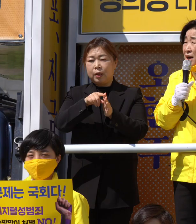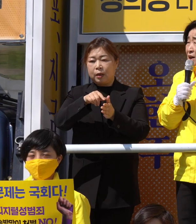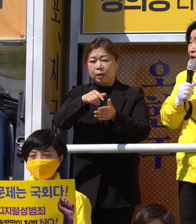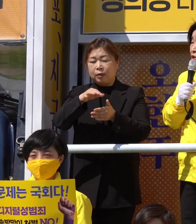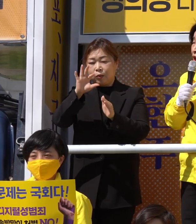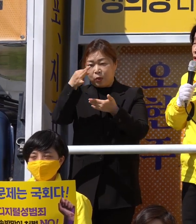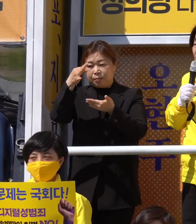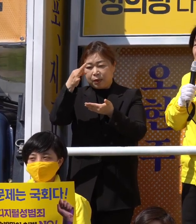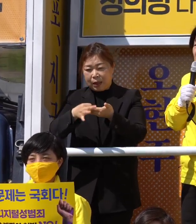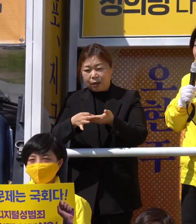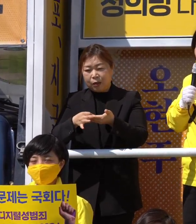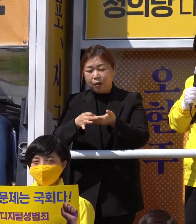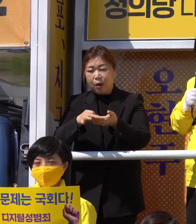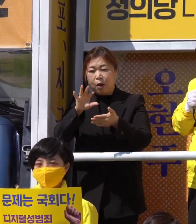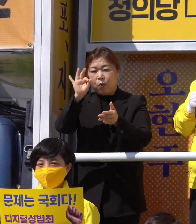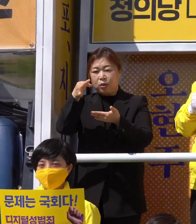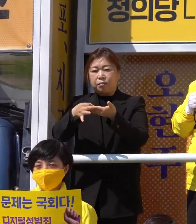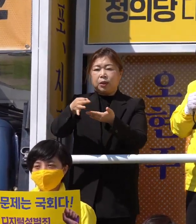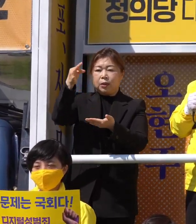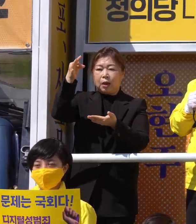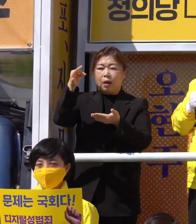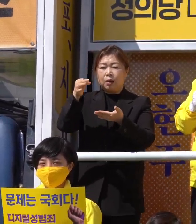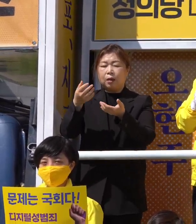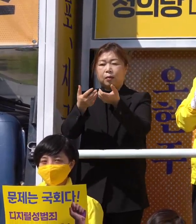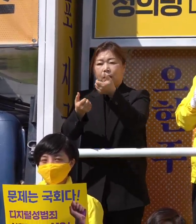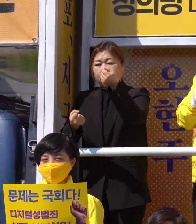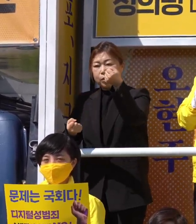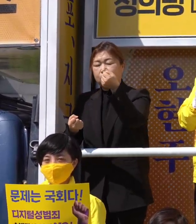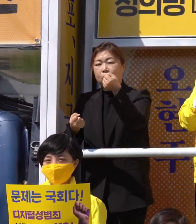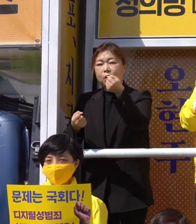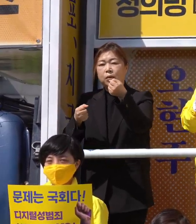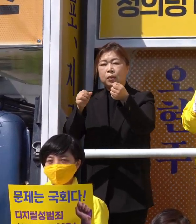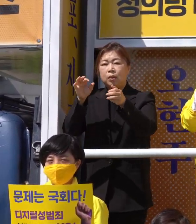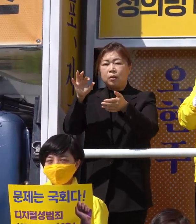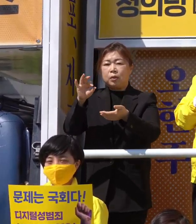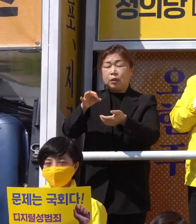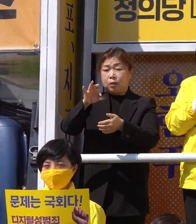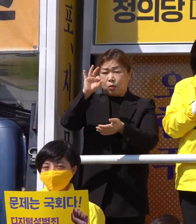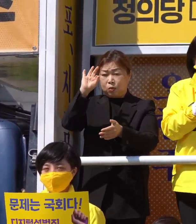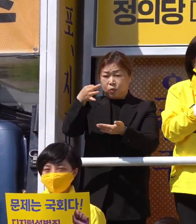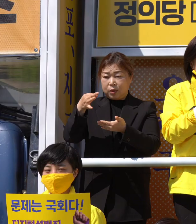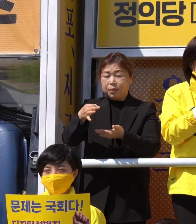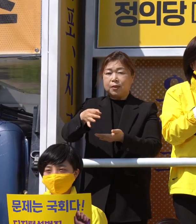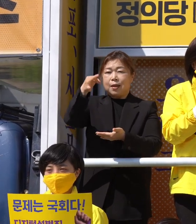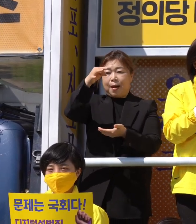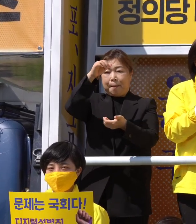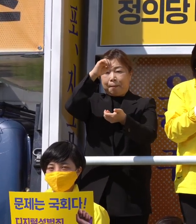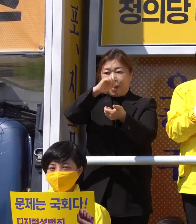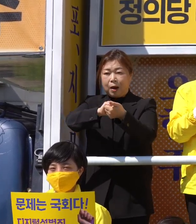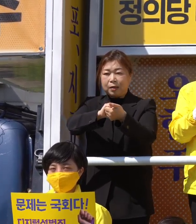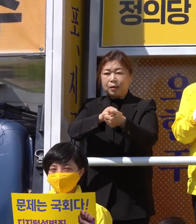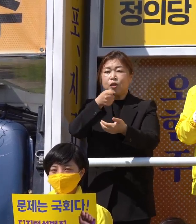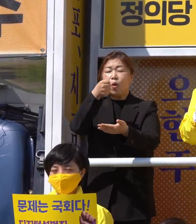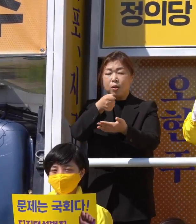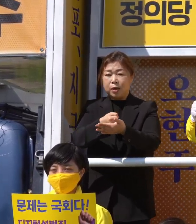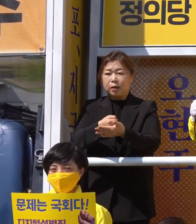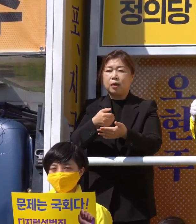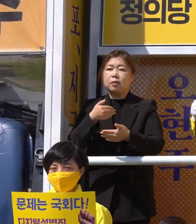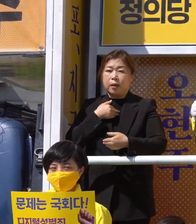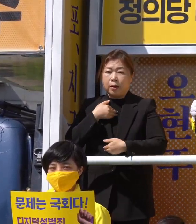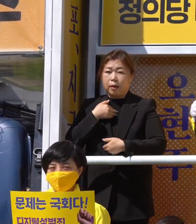최저임금과 최고임금을 연동해서 최고임금의 상한선을 정하자는 것이